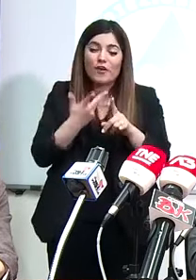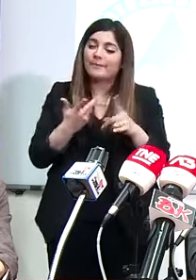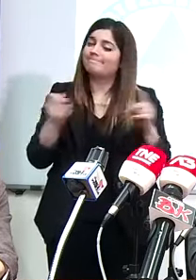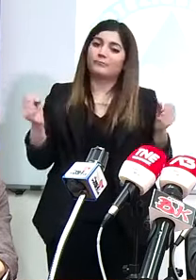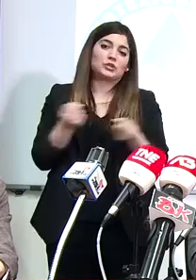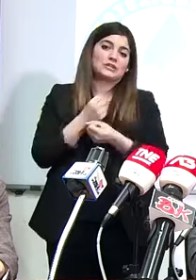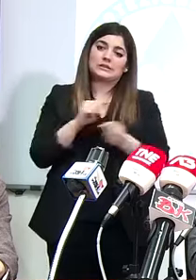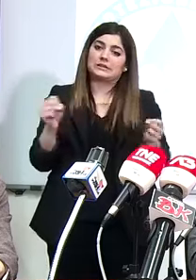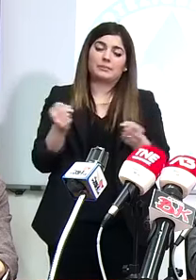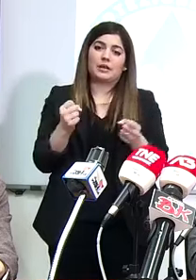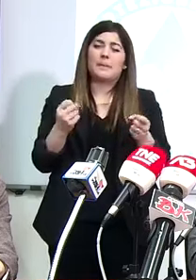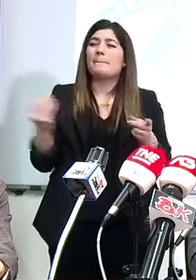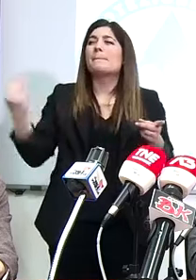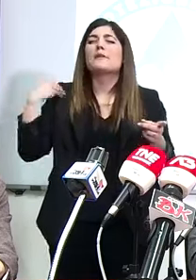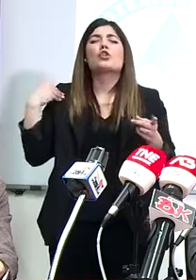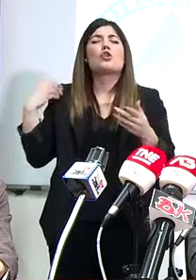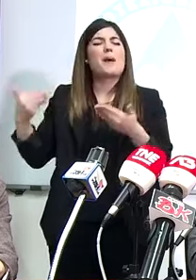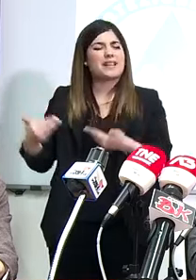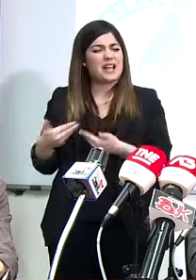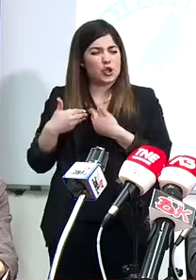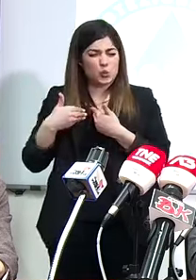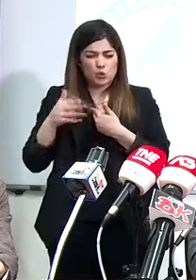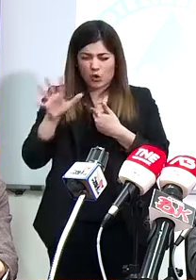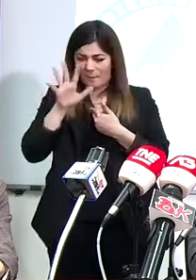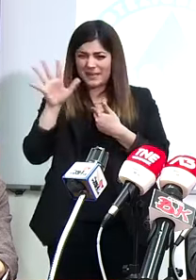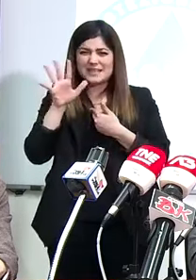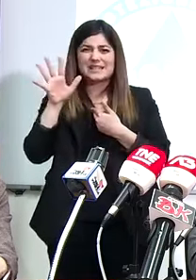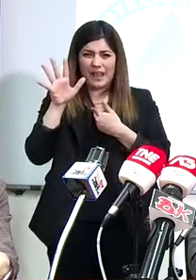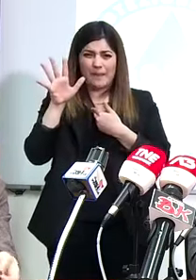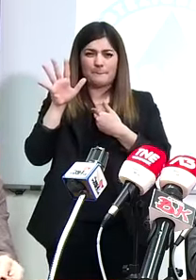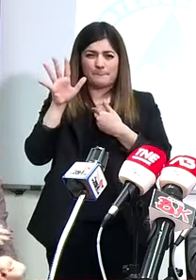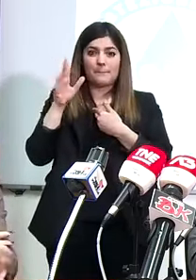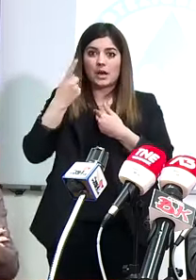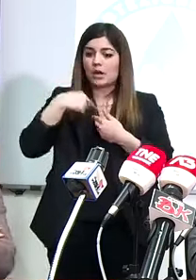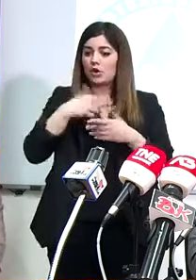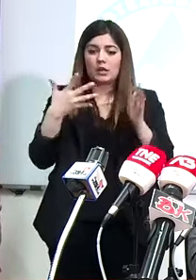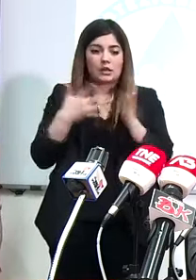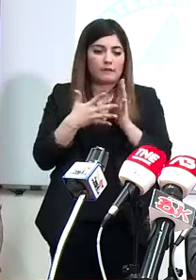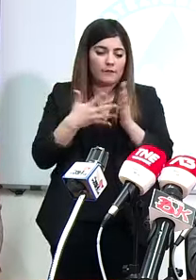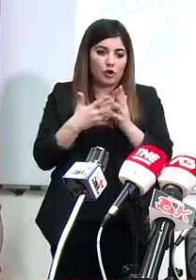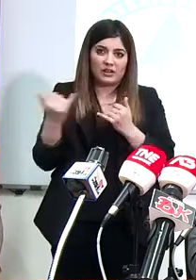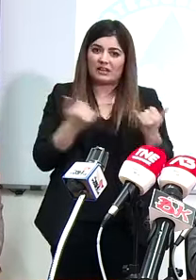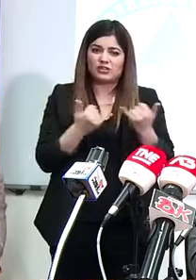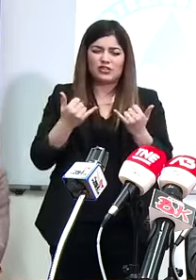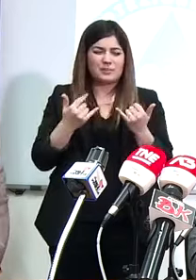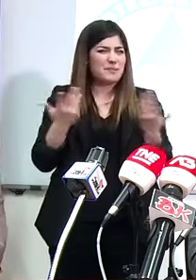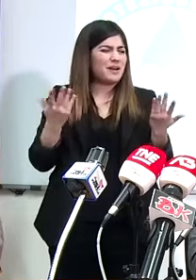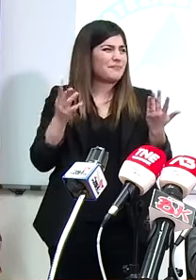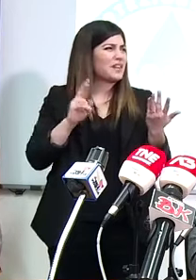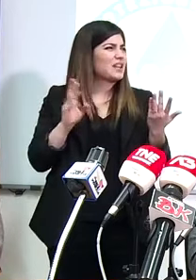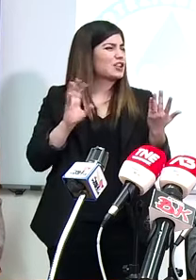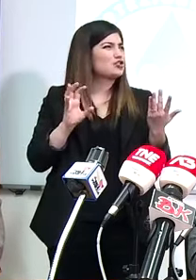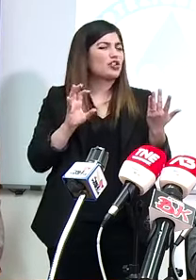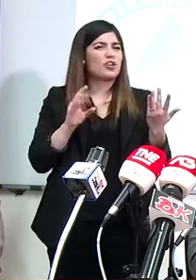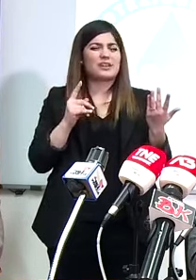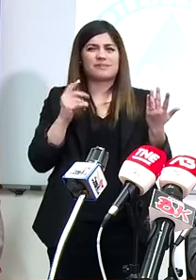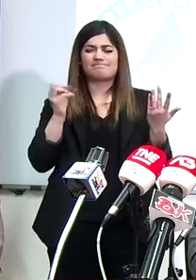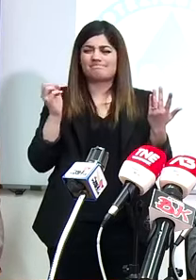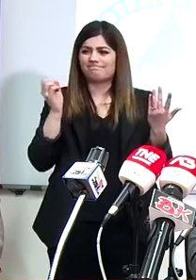aiuto se non ricordo male quando noi eravamo in difficoltà dicembre non mi ricordo più che ragione ci aveva chiesto